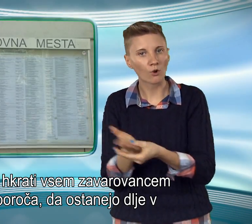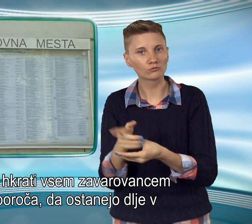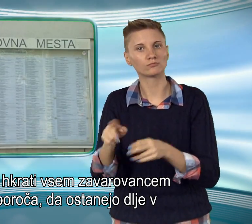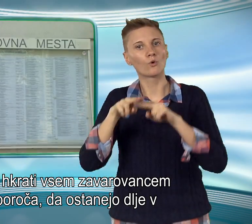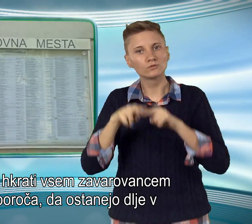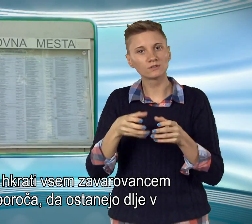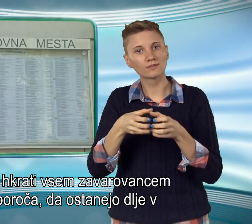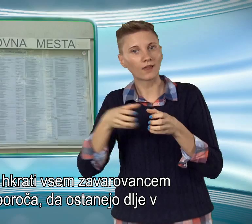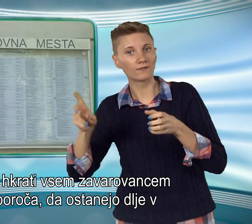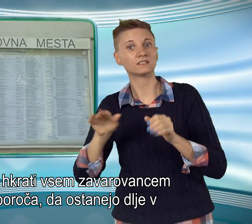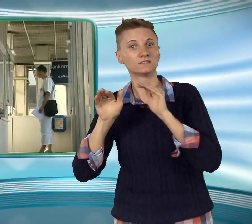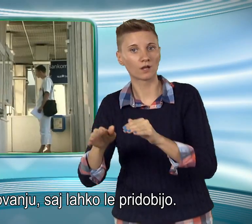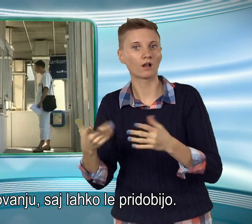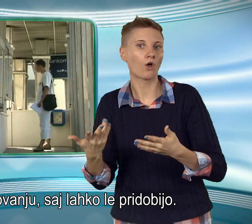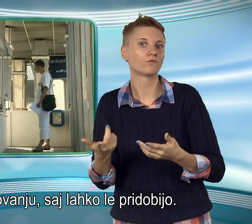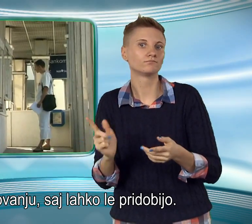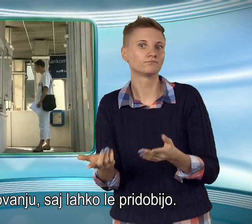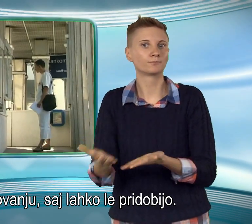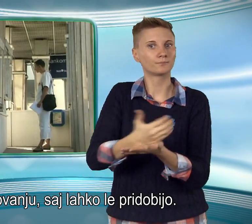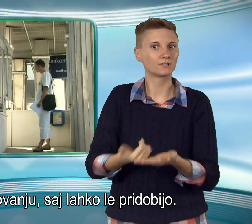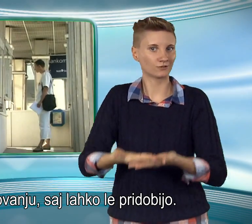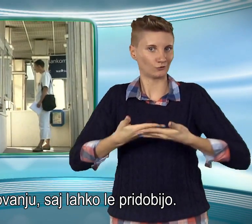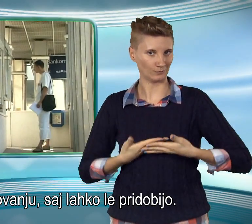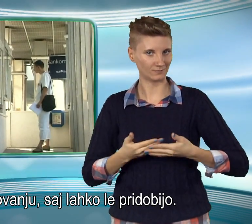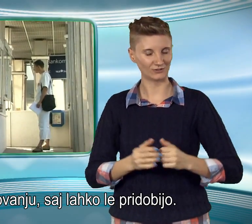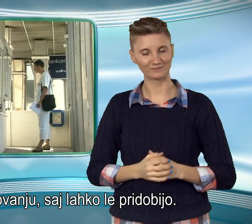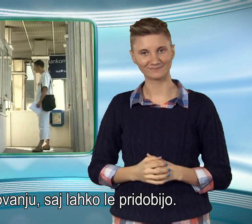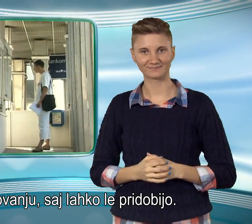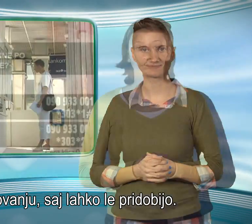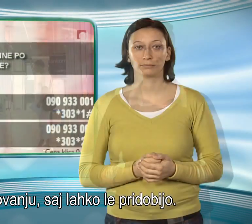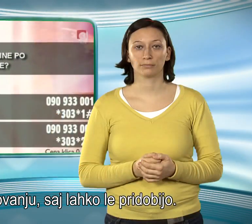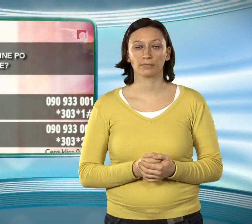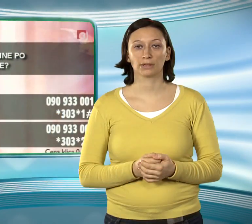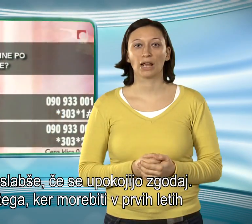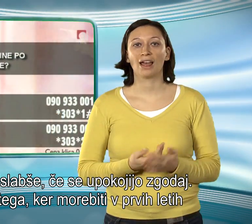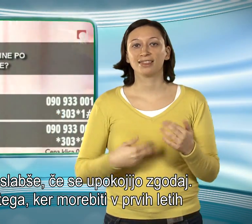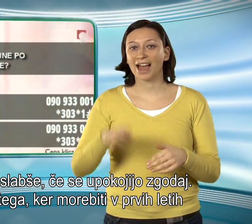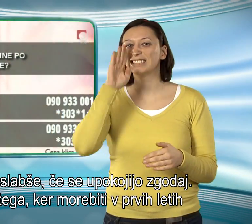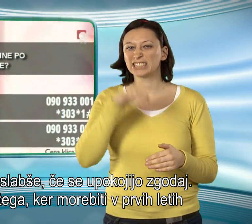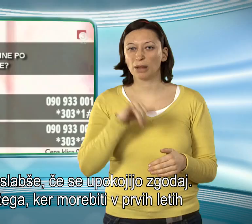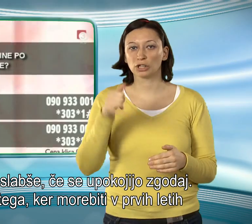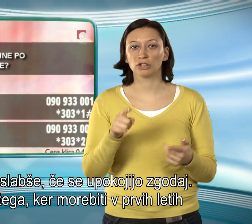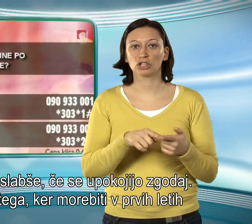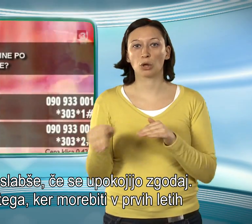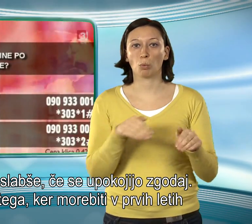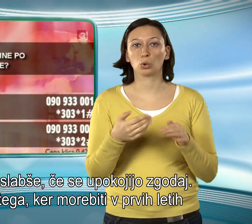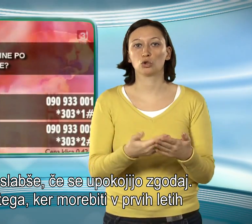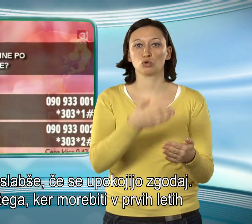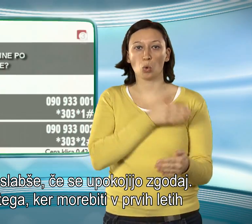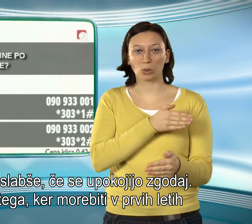ostanejo dlje v zavarovanju, saj lahko le pridobijo. Da je najslabše, če se upokojijo zgodaj, zaradi tega,